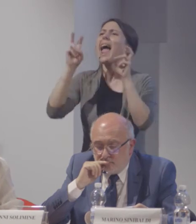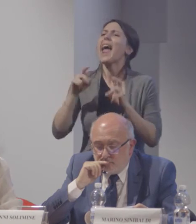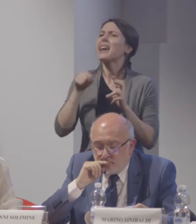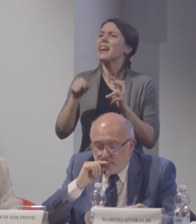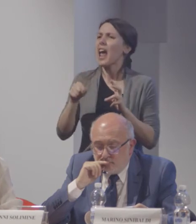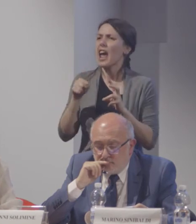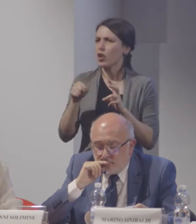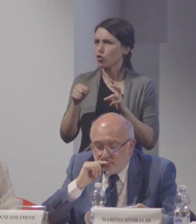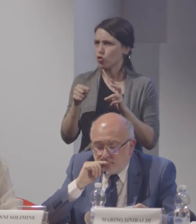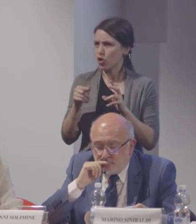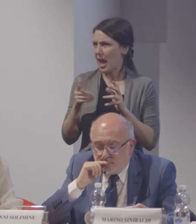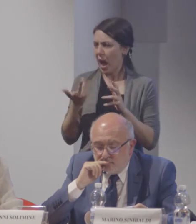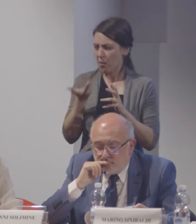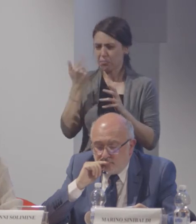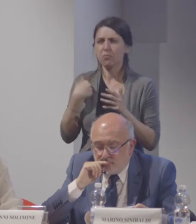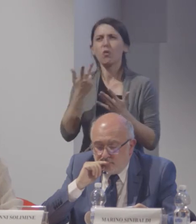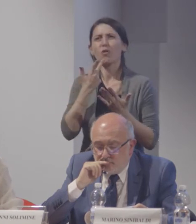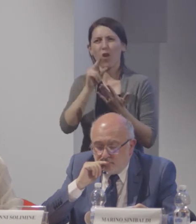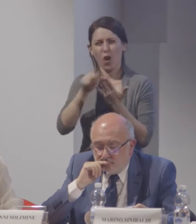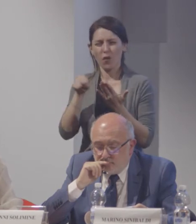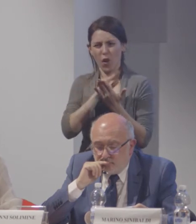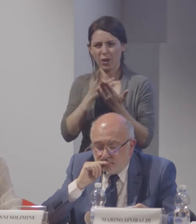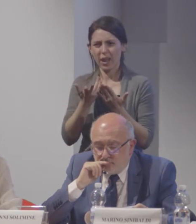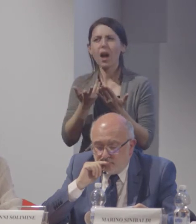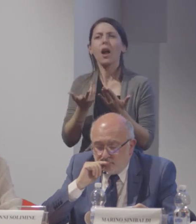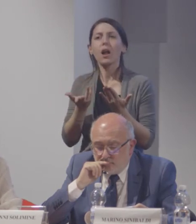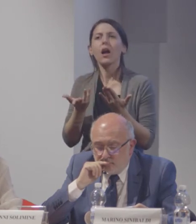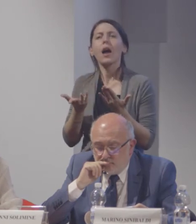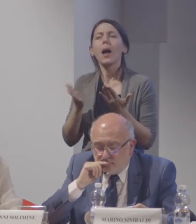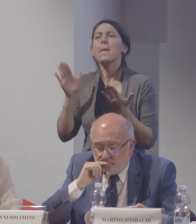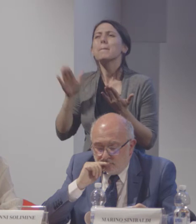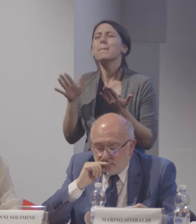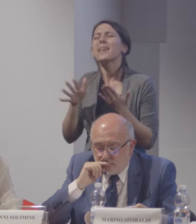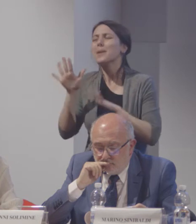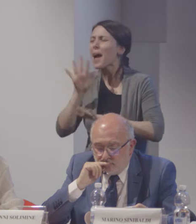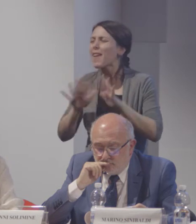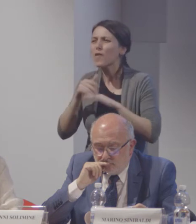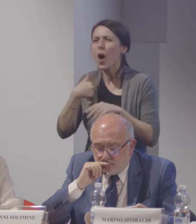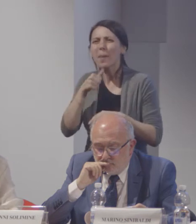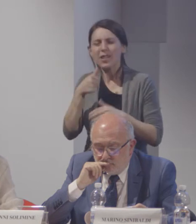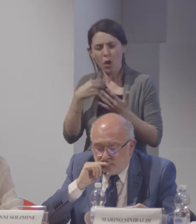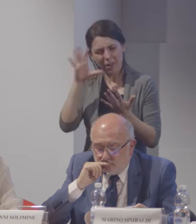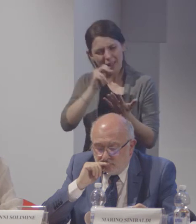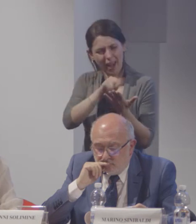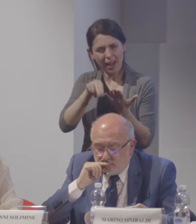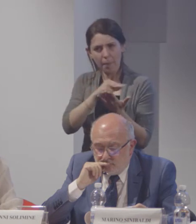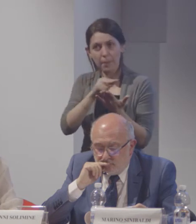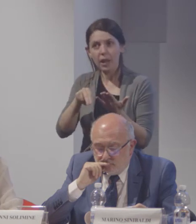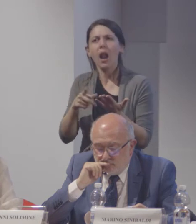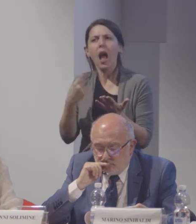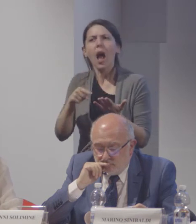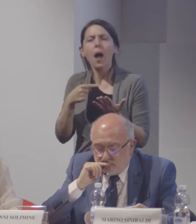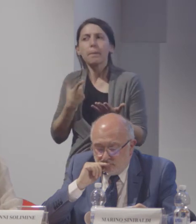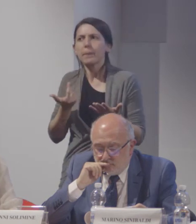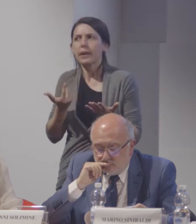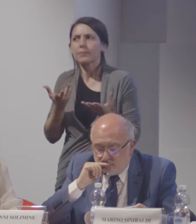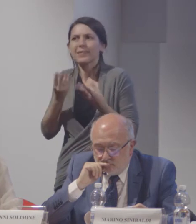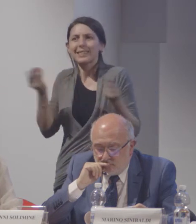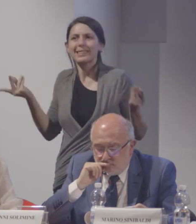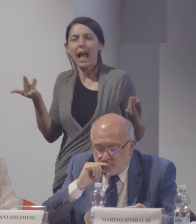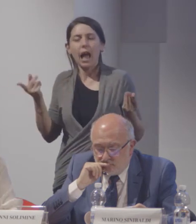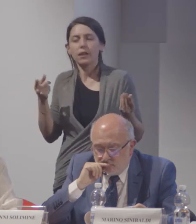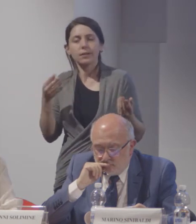piene risorse, l'informazione minima necessaria è un'informazione che è fuori dalla portata di buona parte